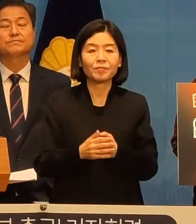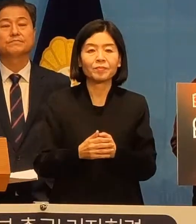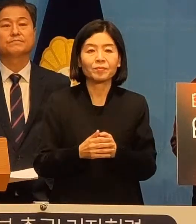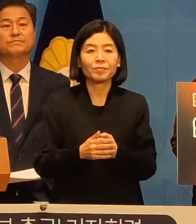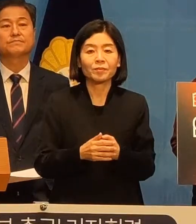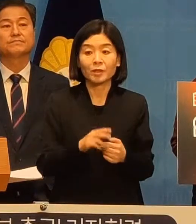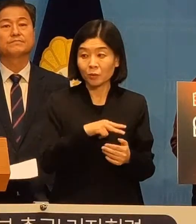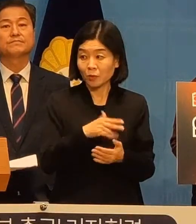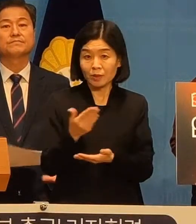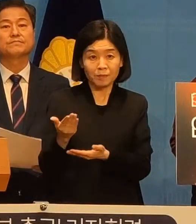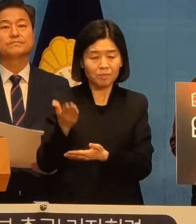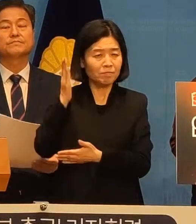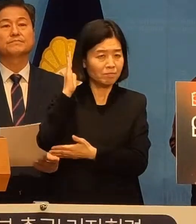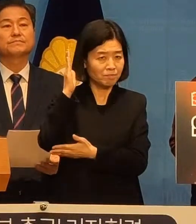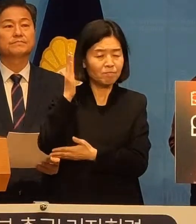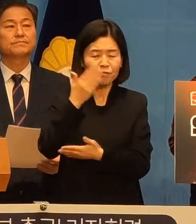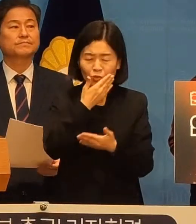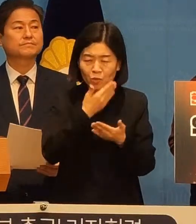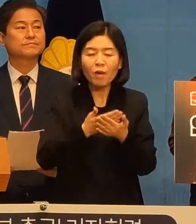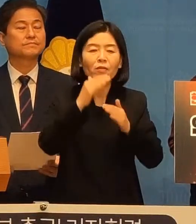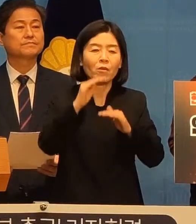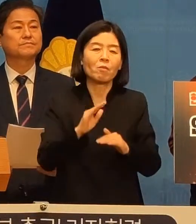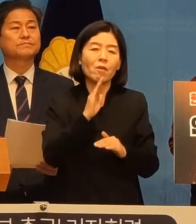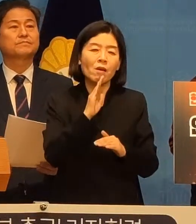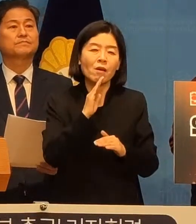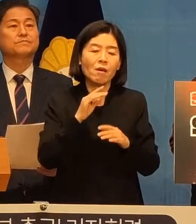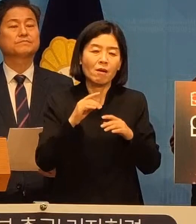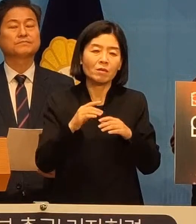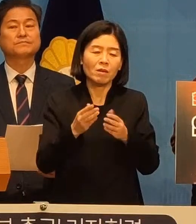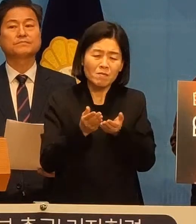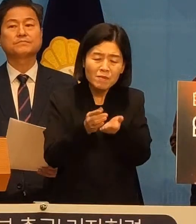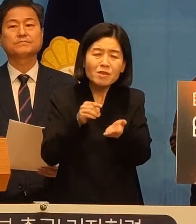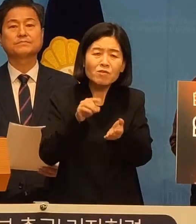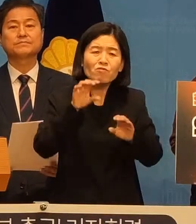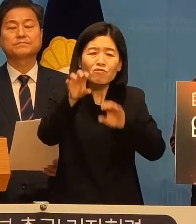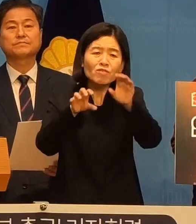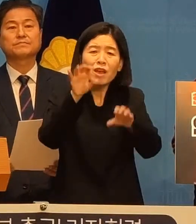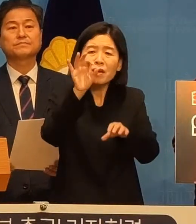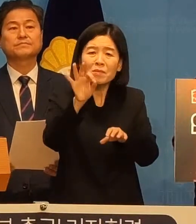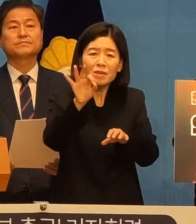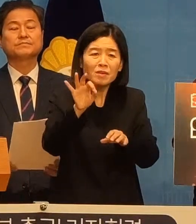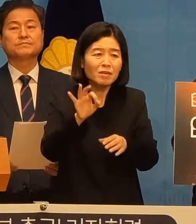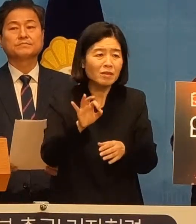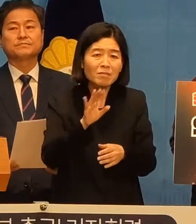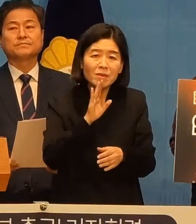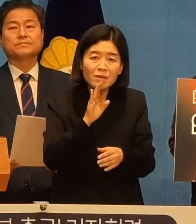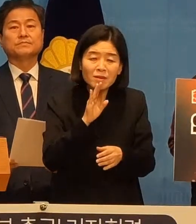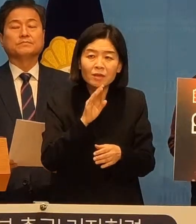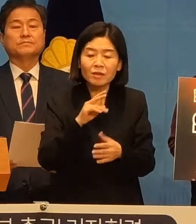의원님께서 중요한 말씀 많이 해주셨고 특히 매몰 비용 말씀해 주셨기 때문에 그리고